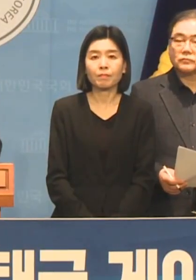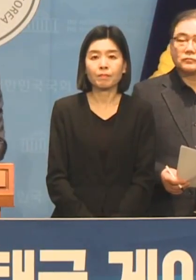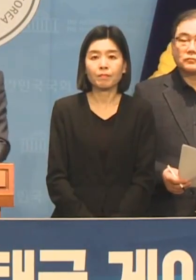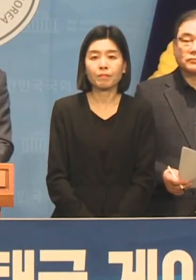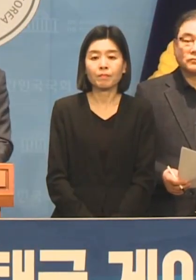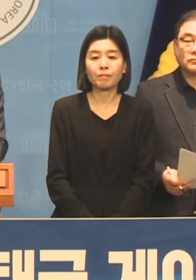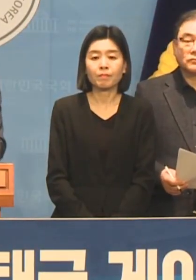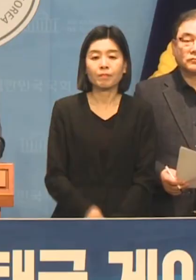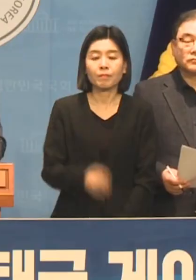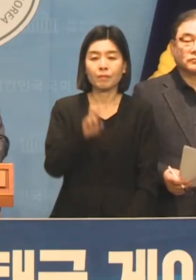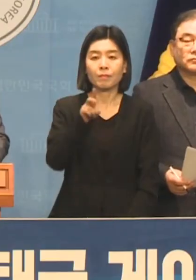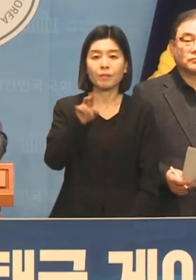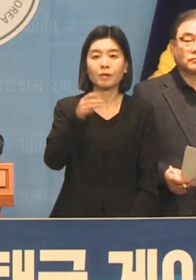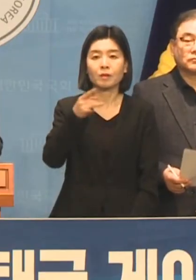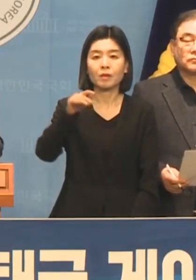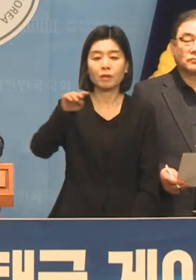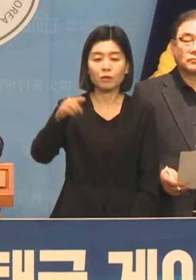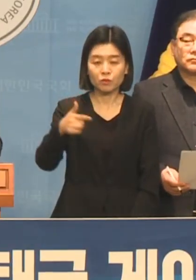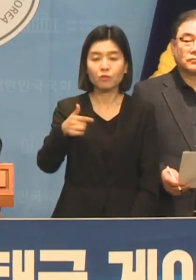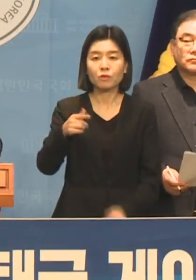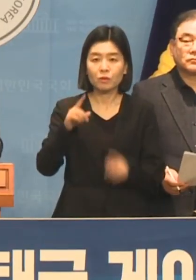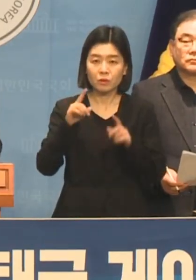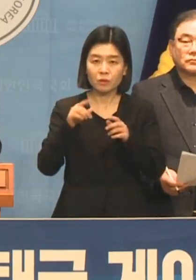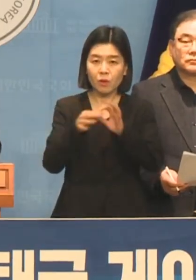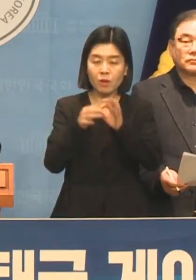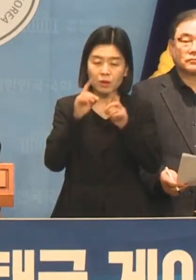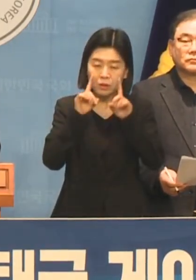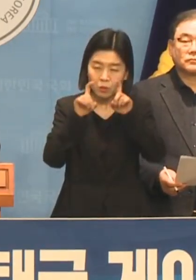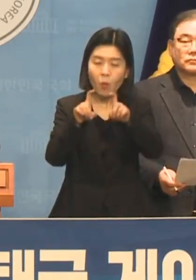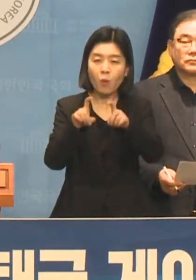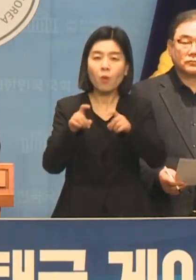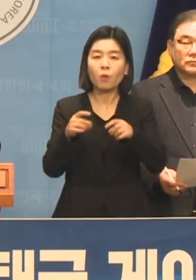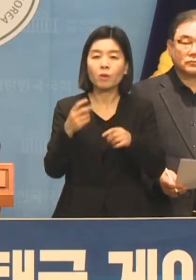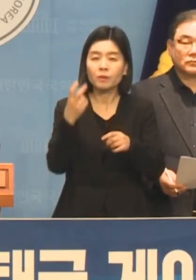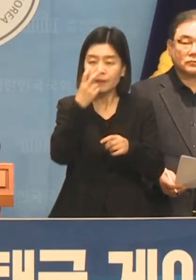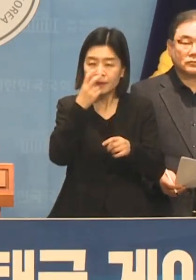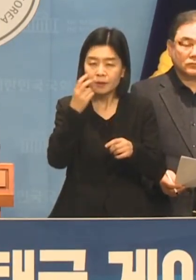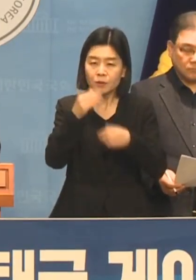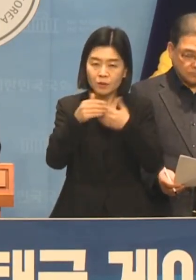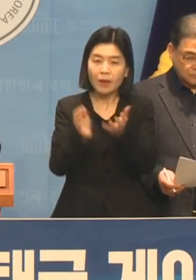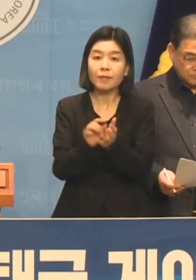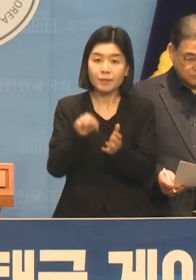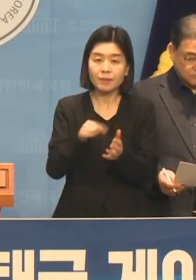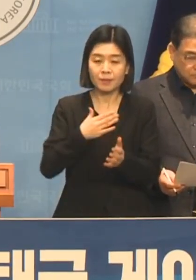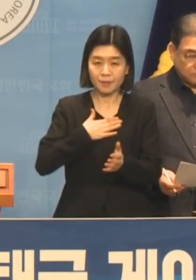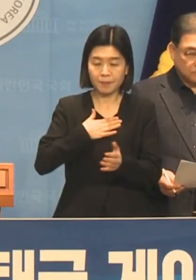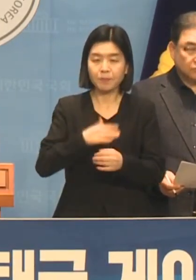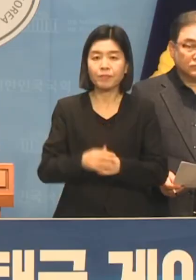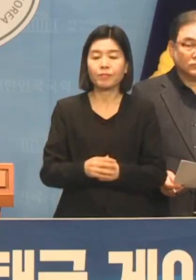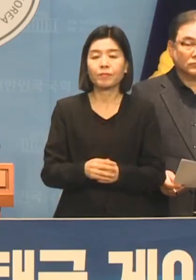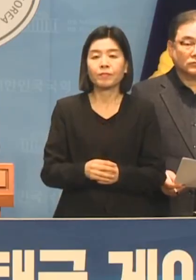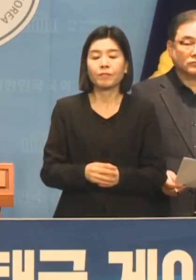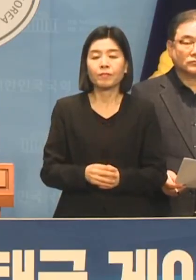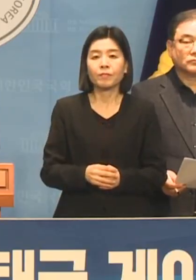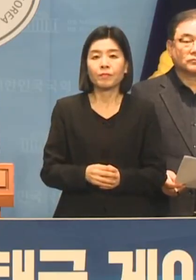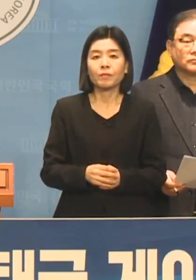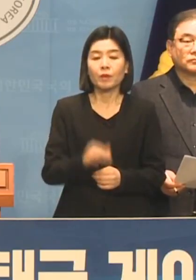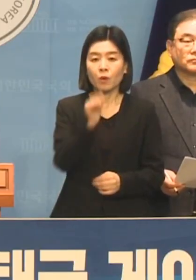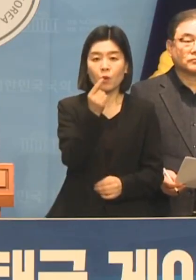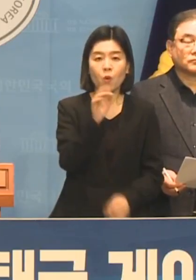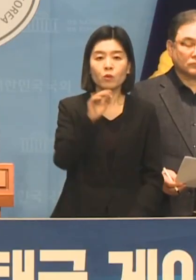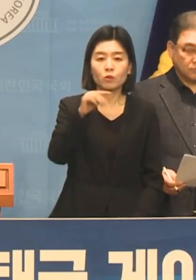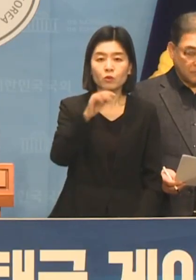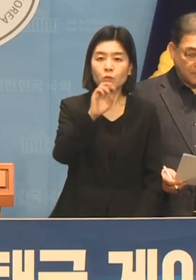예, 명태균 게이트 진상조사단 공익제보조사본부장 송재봉입니다. 기자회견문 낭독하겠습니다.